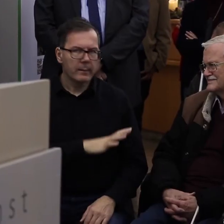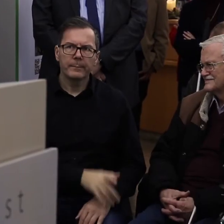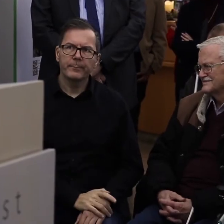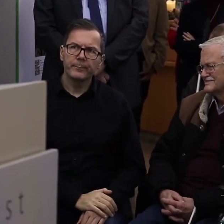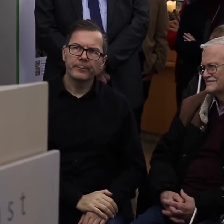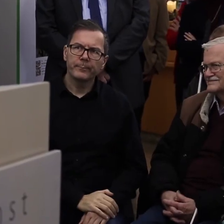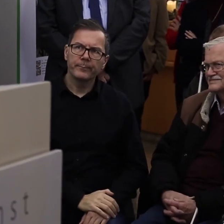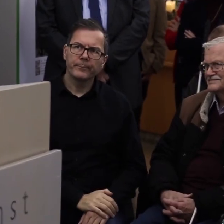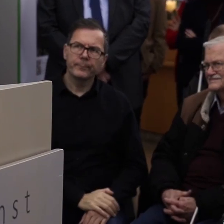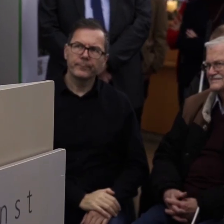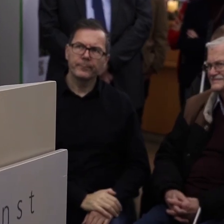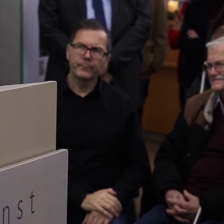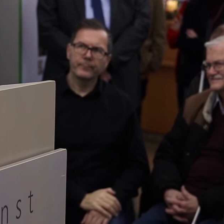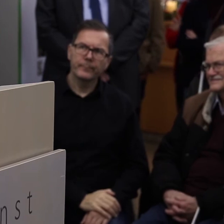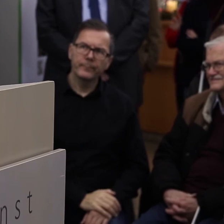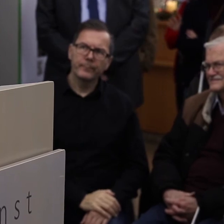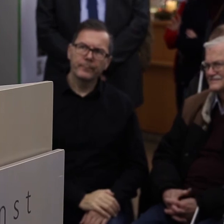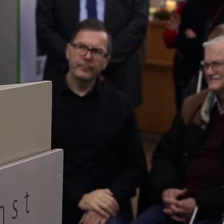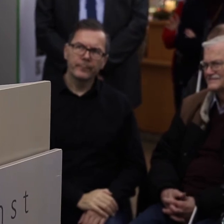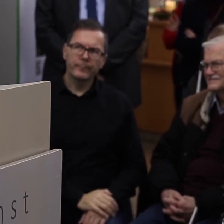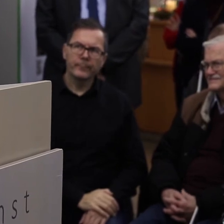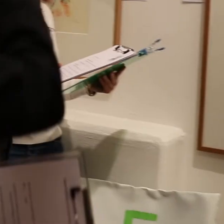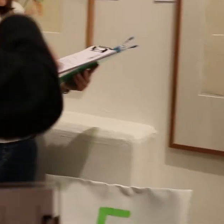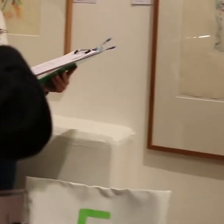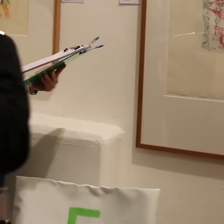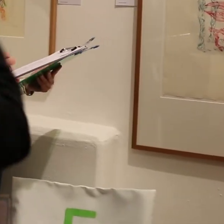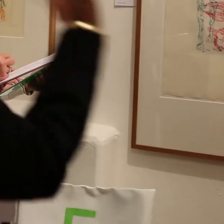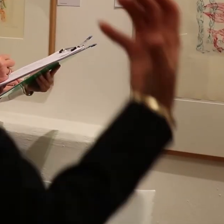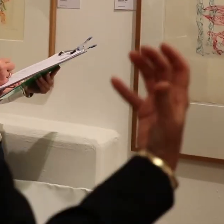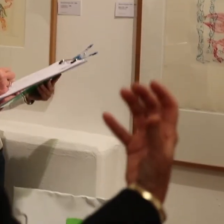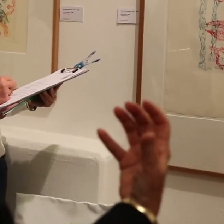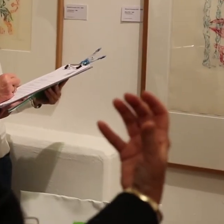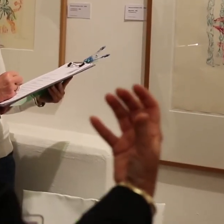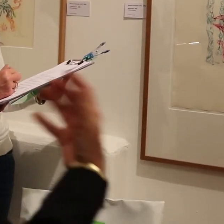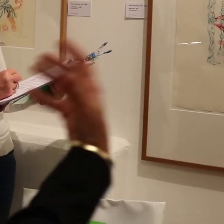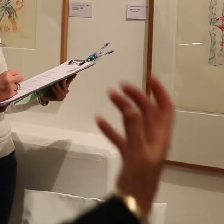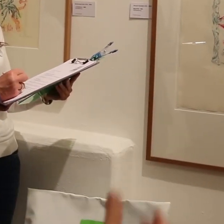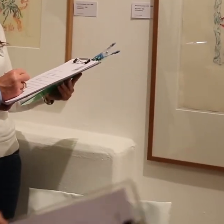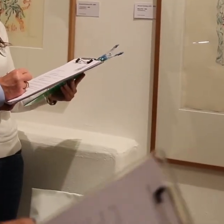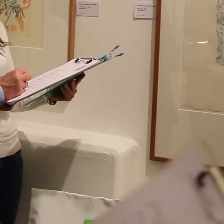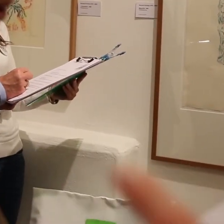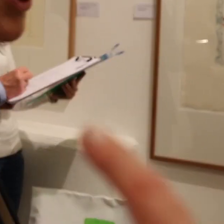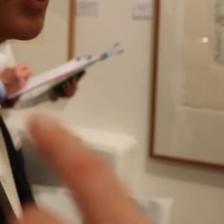Es hat einfach deutlich gemacht, dass man mit Kunst, über Kunst ins Gespräch kommen kann.